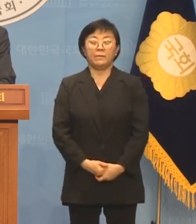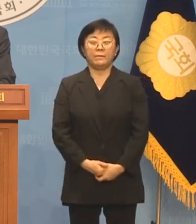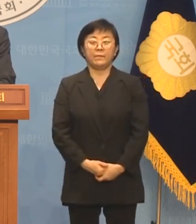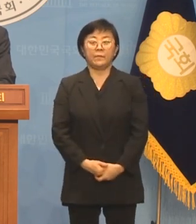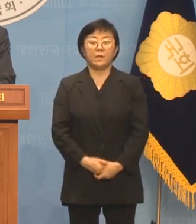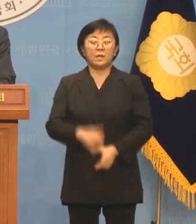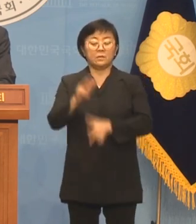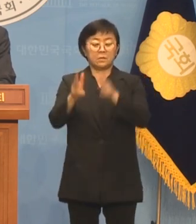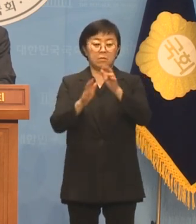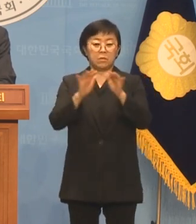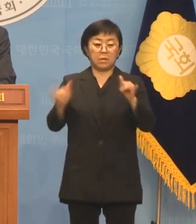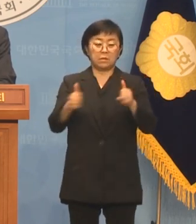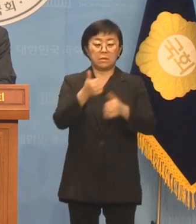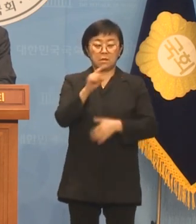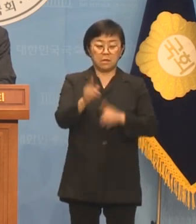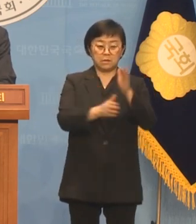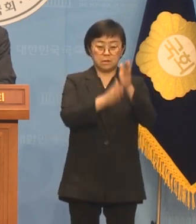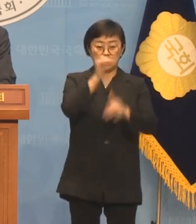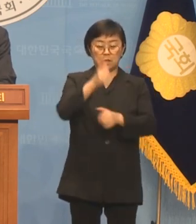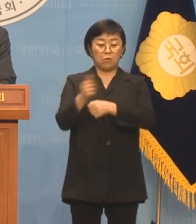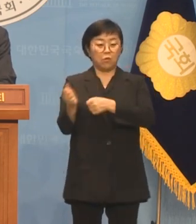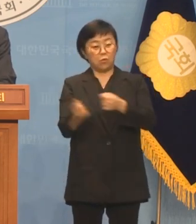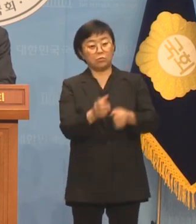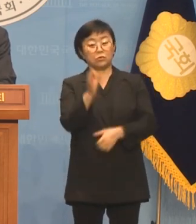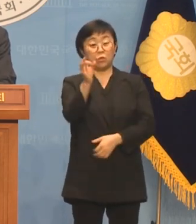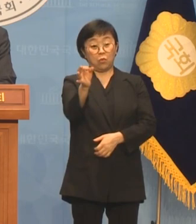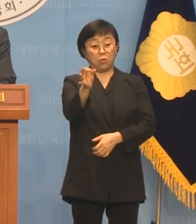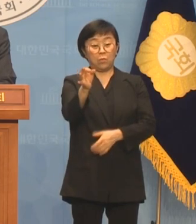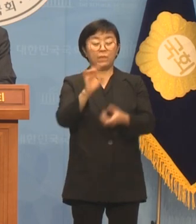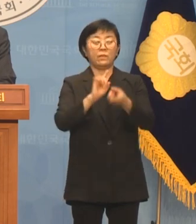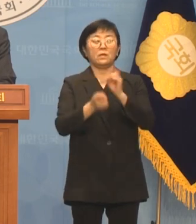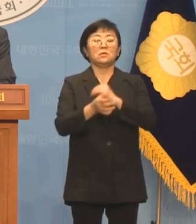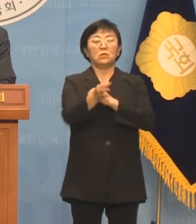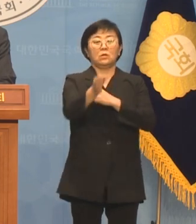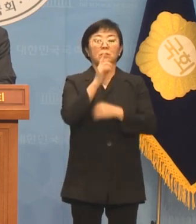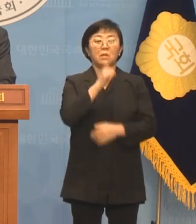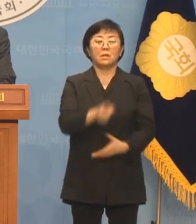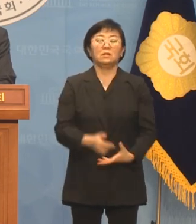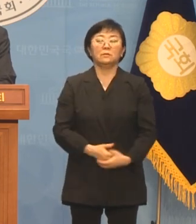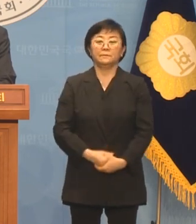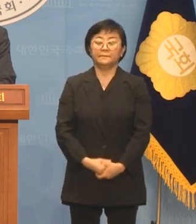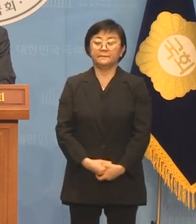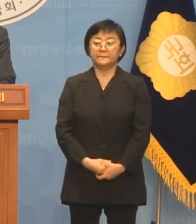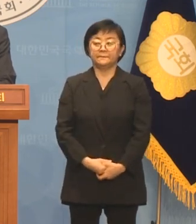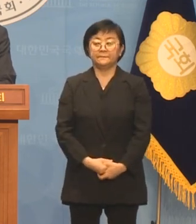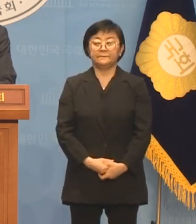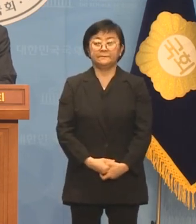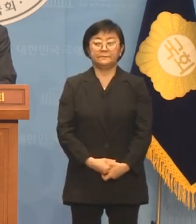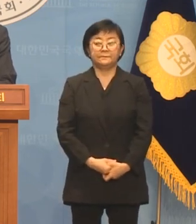심지어 사업가는 하 시장의 골프 비용도 대납했다고 주장했습니다.